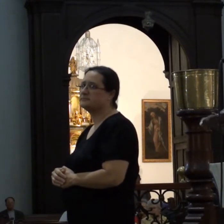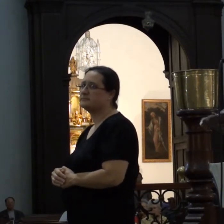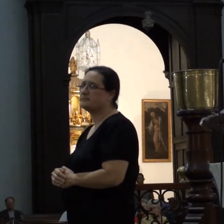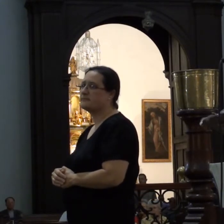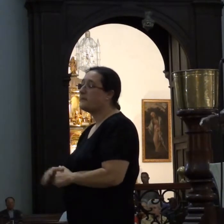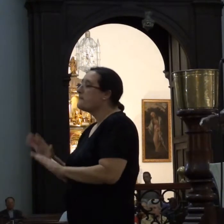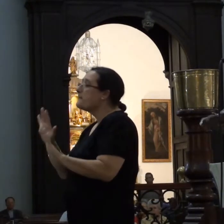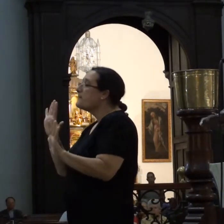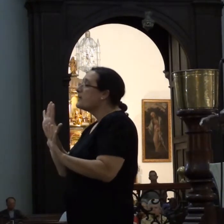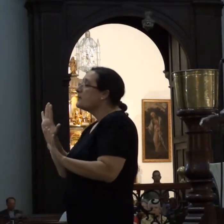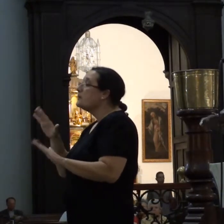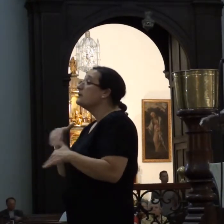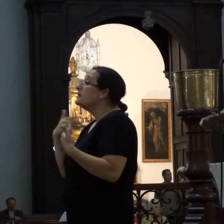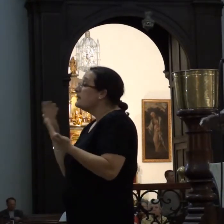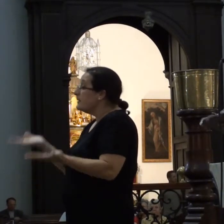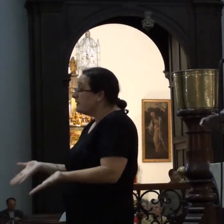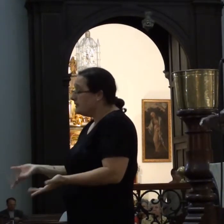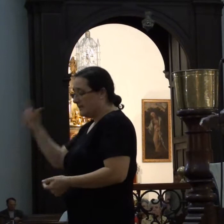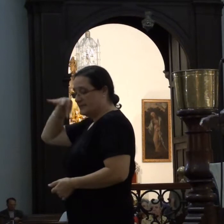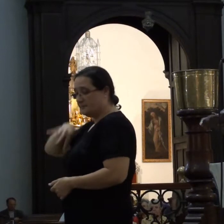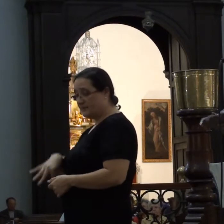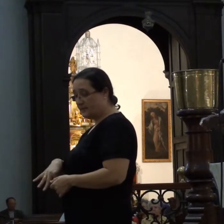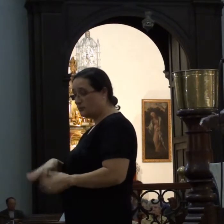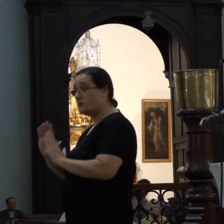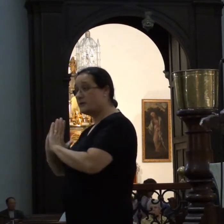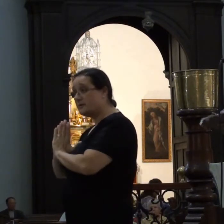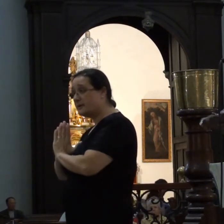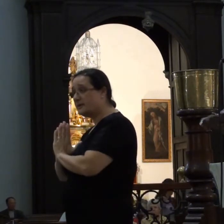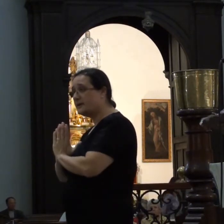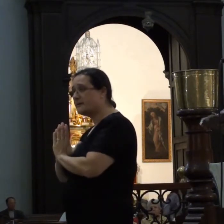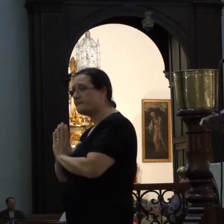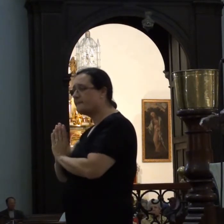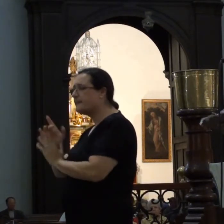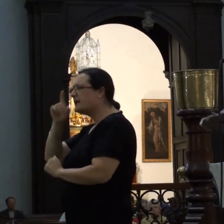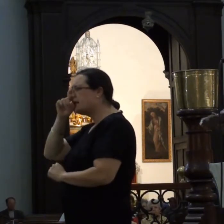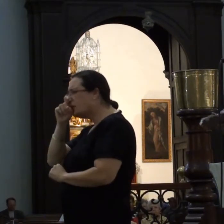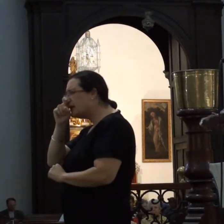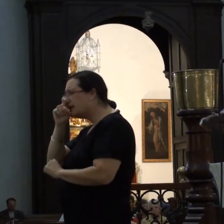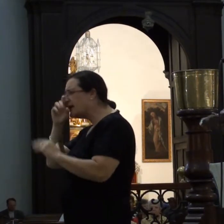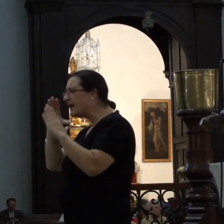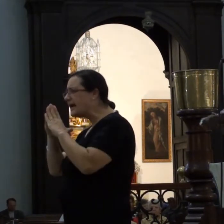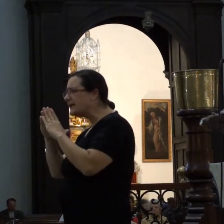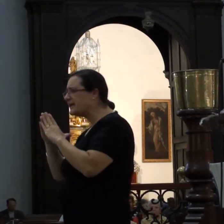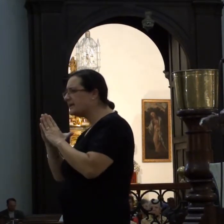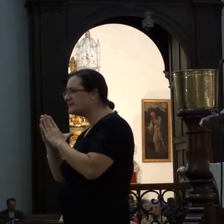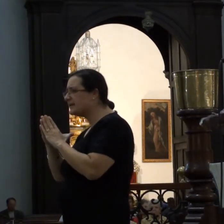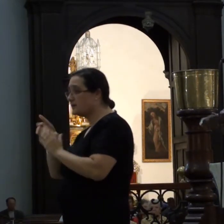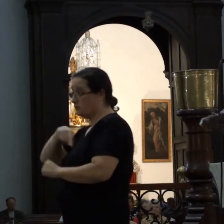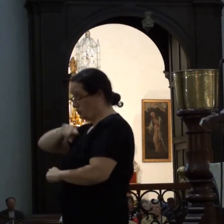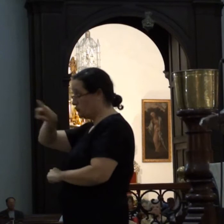Pero además el espíritu y María nos recuerdan a la iglesia que somos